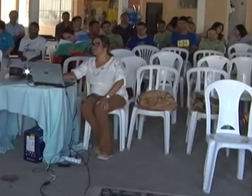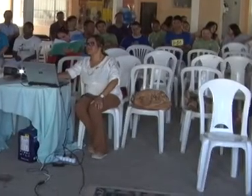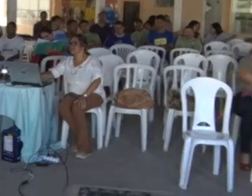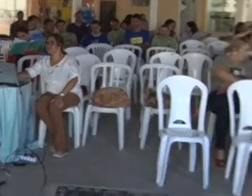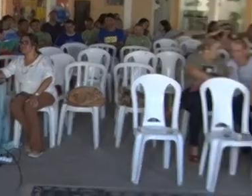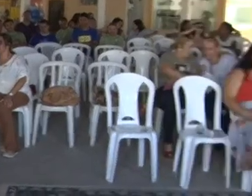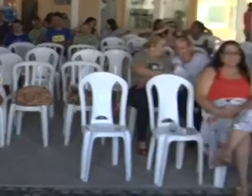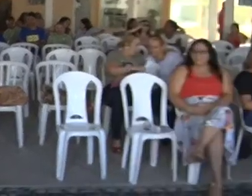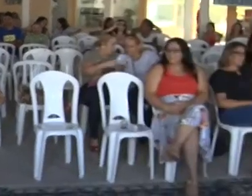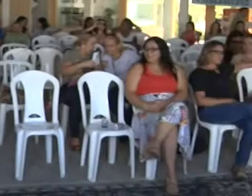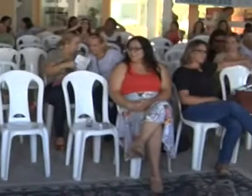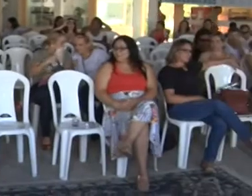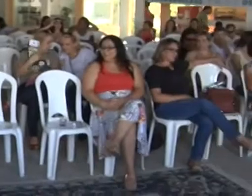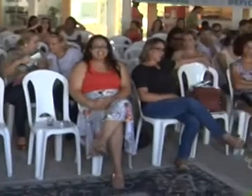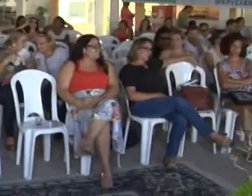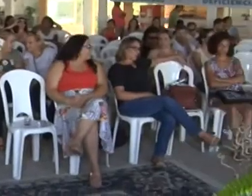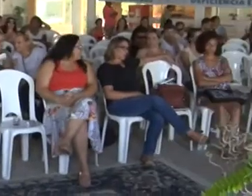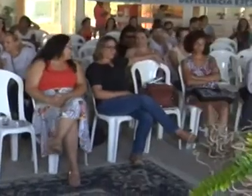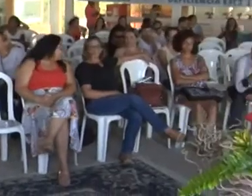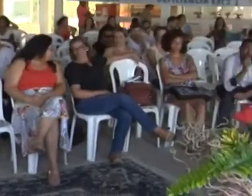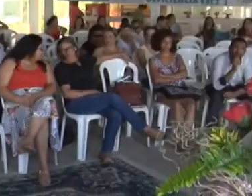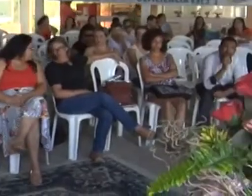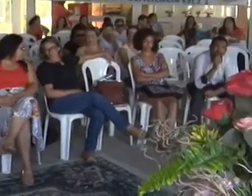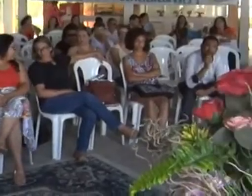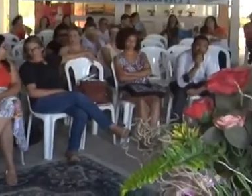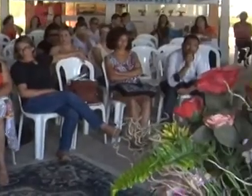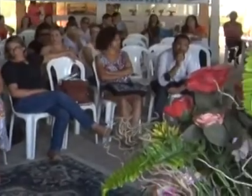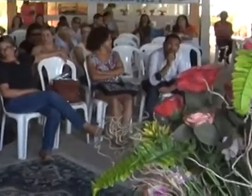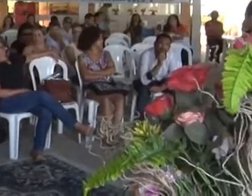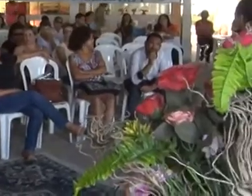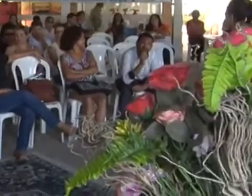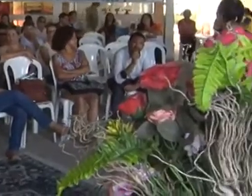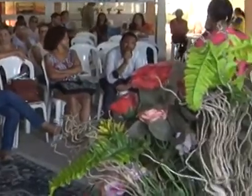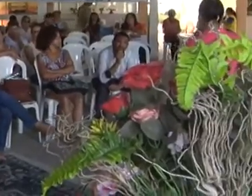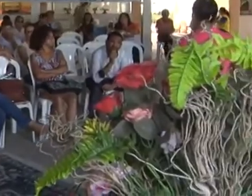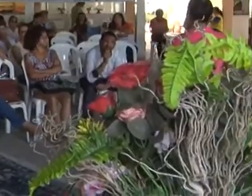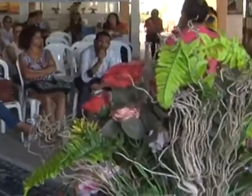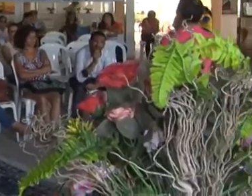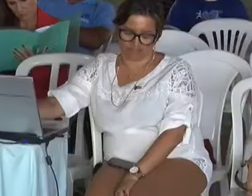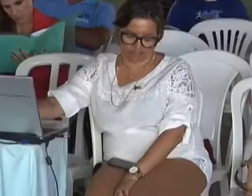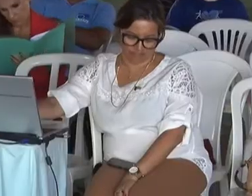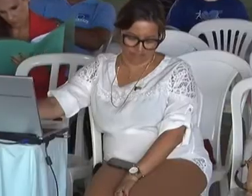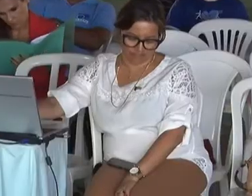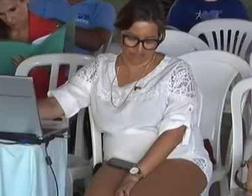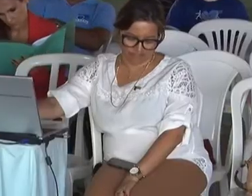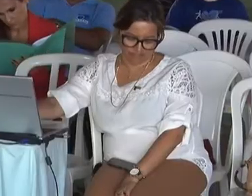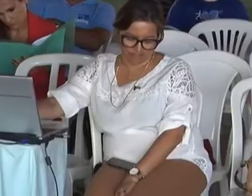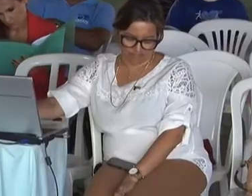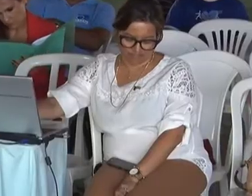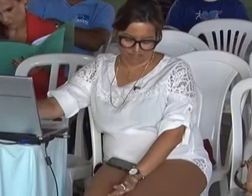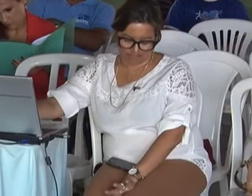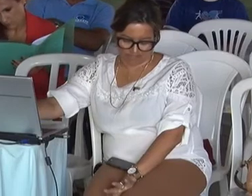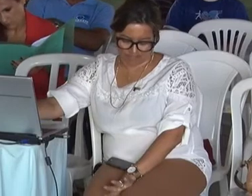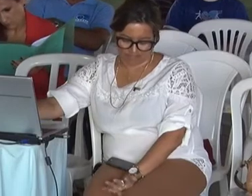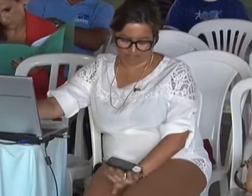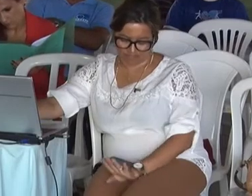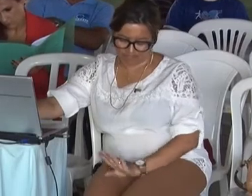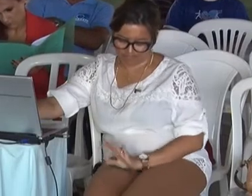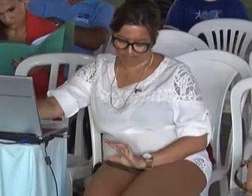educação, preparação para o mercado de trabalho e também integração com a comunidade. O evento foi mais uma oportunidade de mostrar